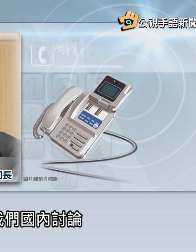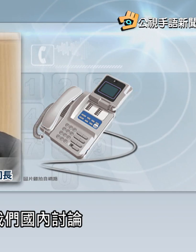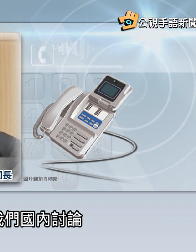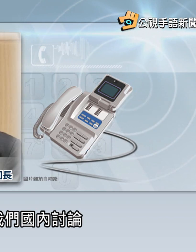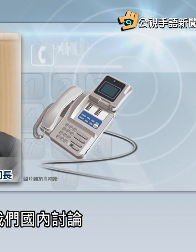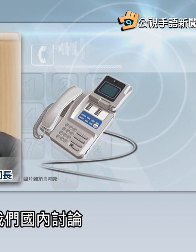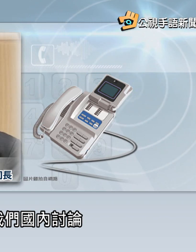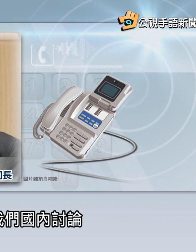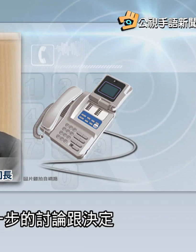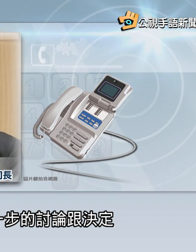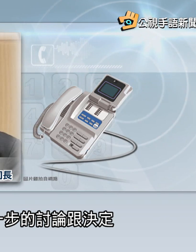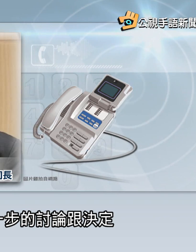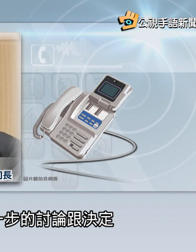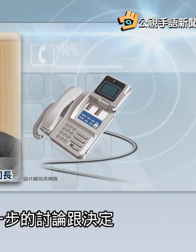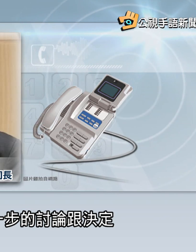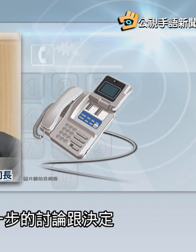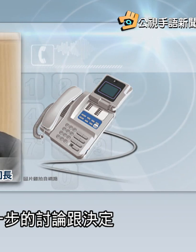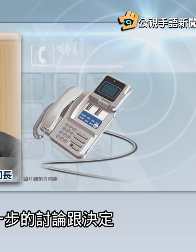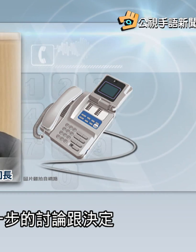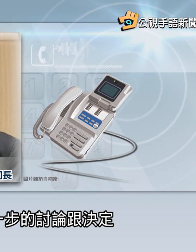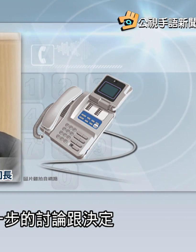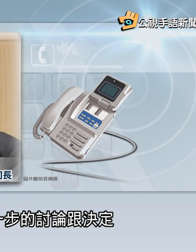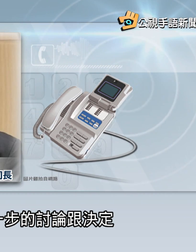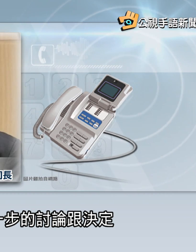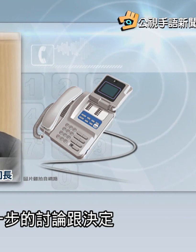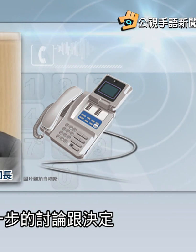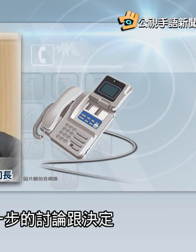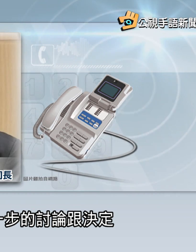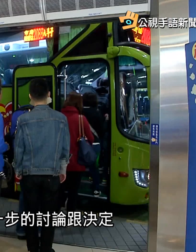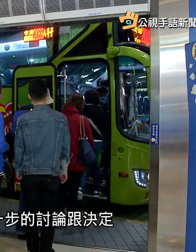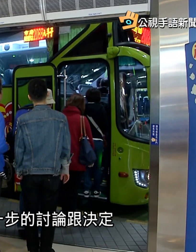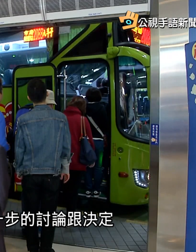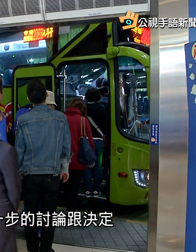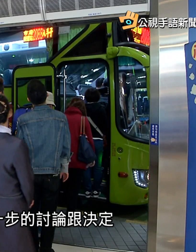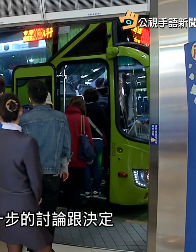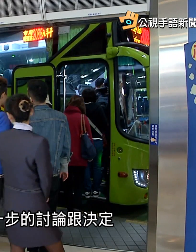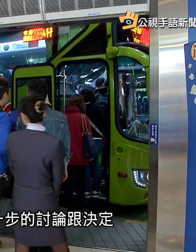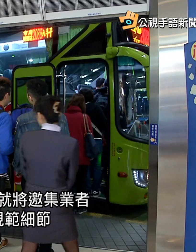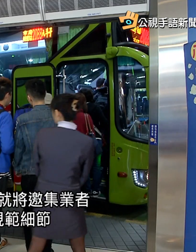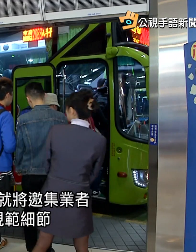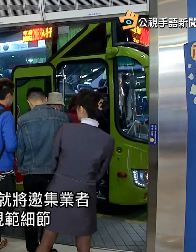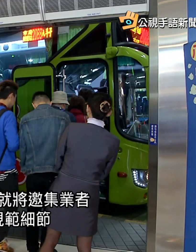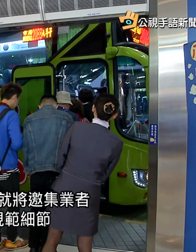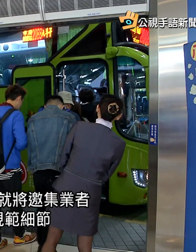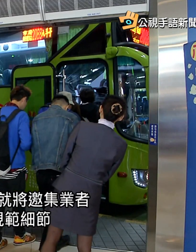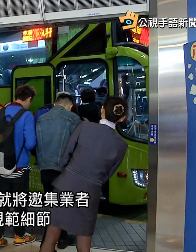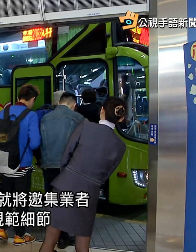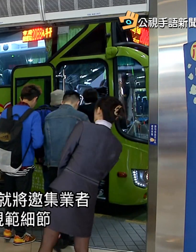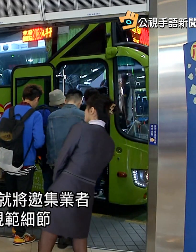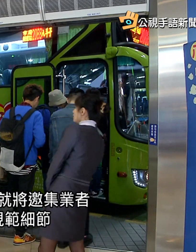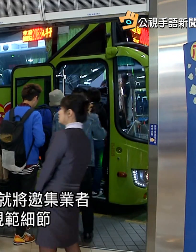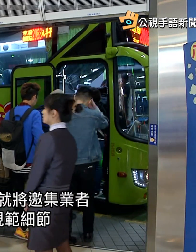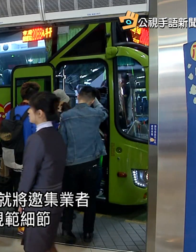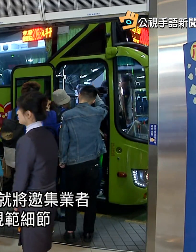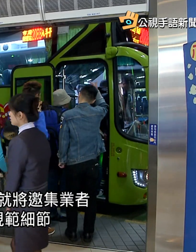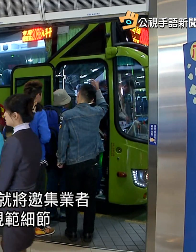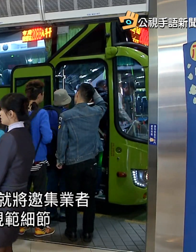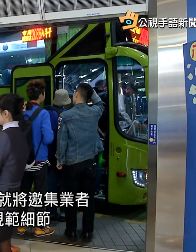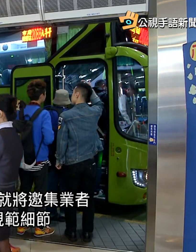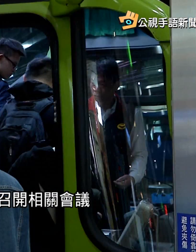讨论，我们才会有进一步的一个讨论跟决定。 交通部最近将邀集业者讨论规范细节，预计这个